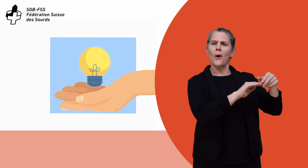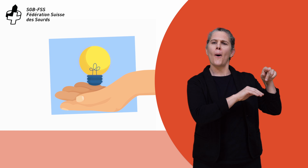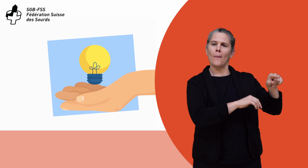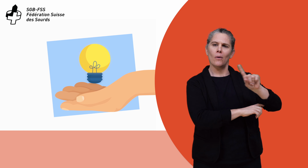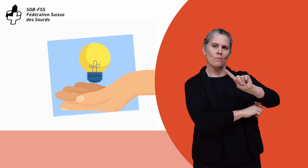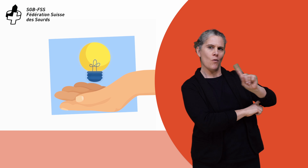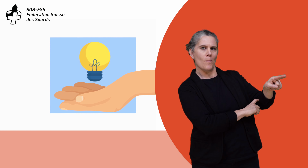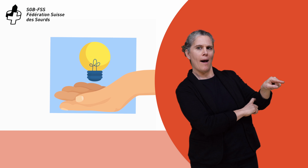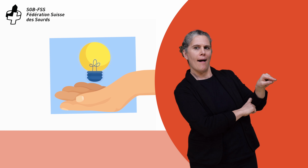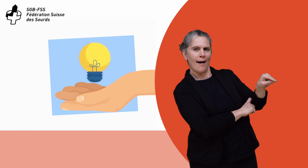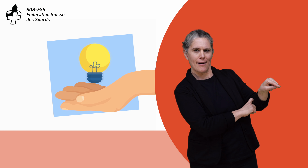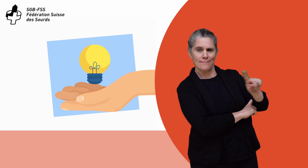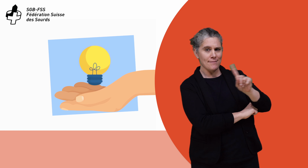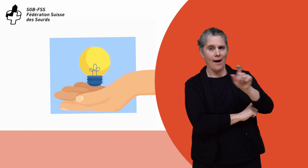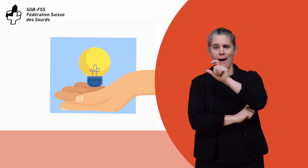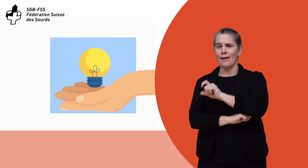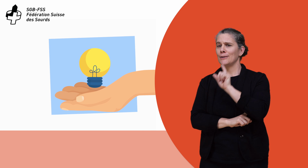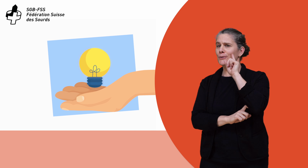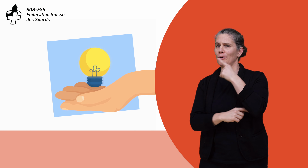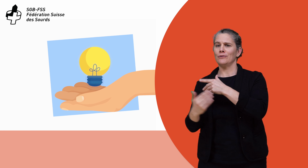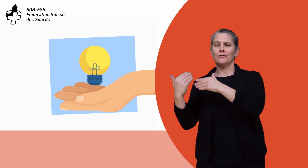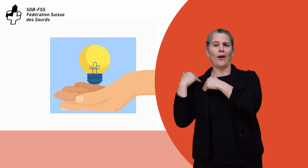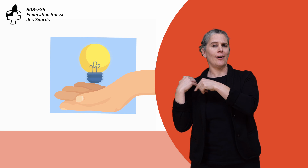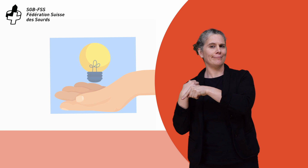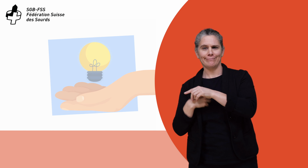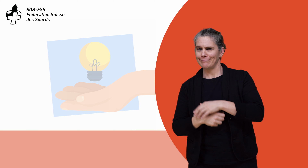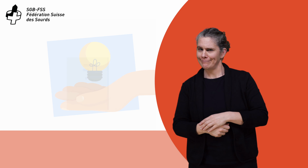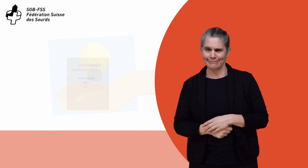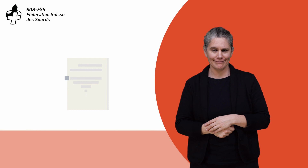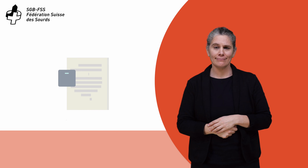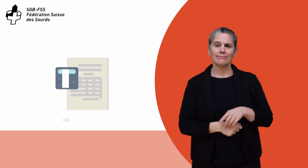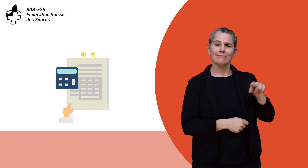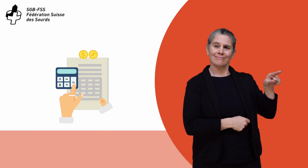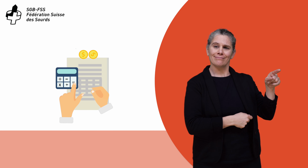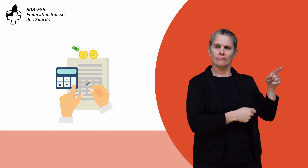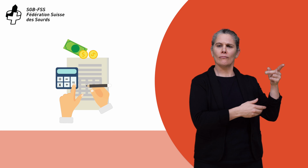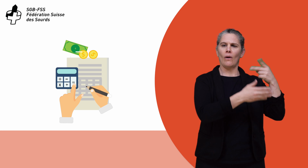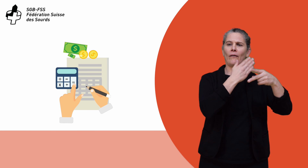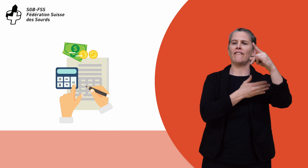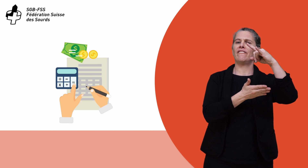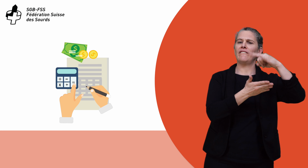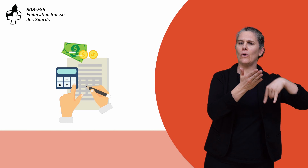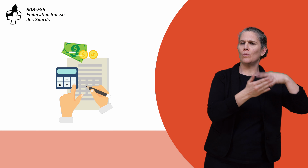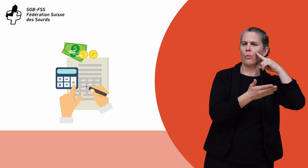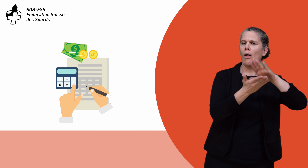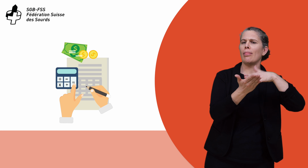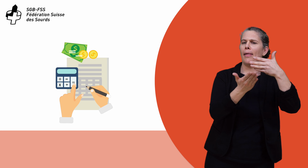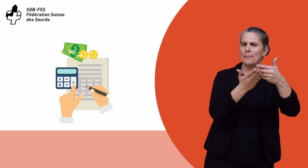auprès de la Fondation Procom et non la personne sourde. Cela permet de garantir que la